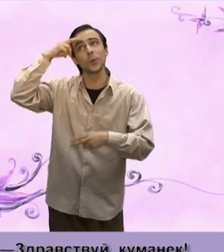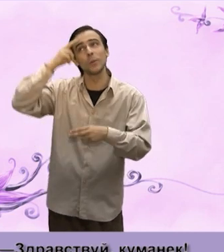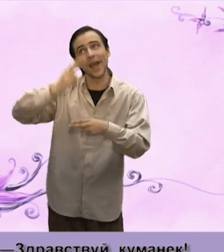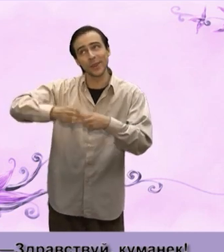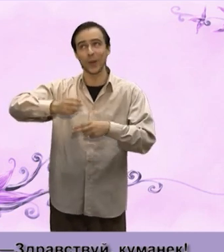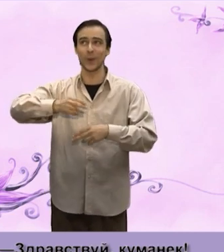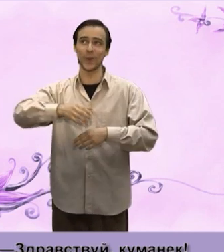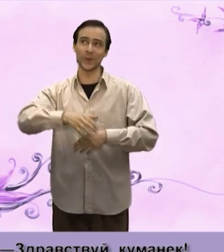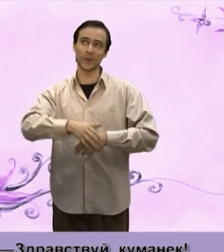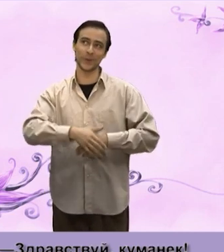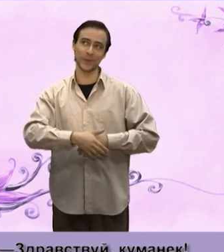«Здравствуй, куманек.